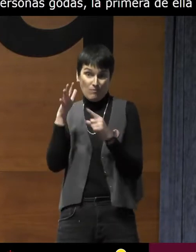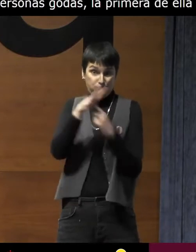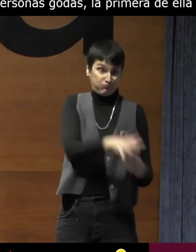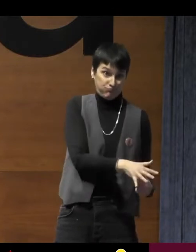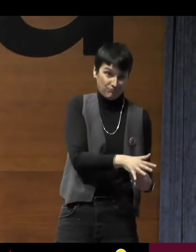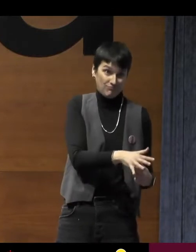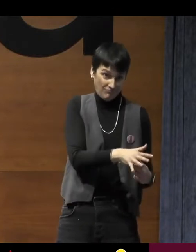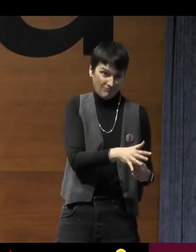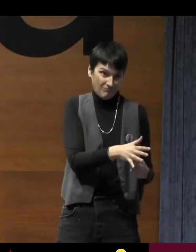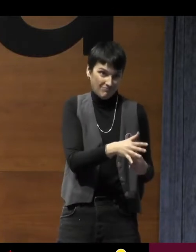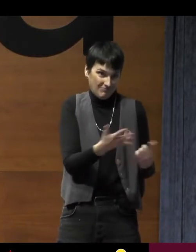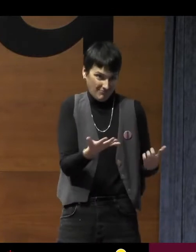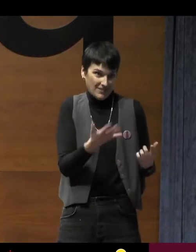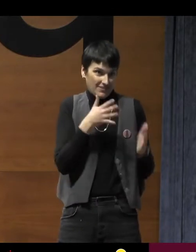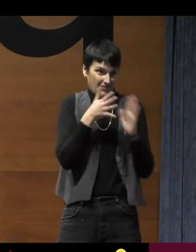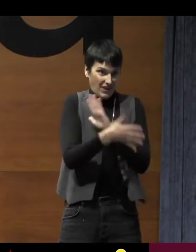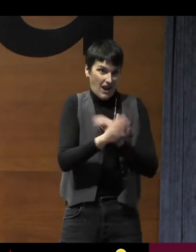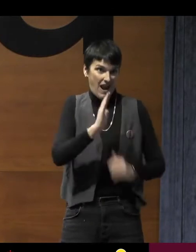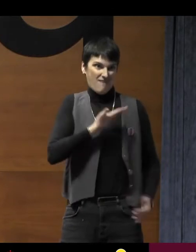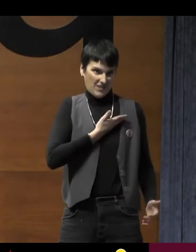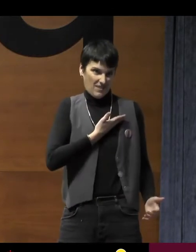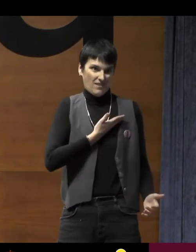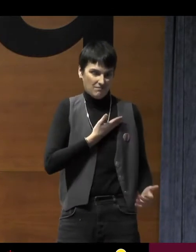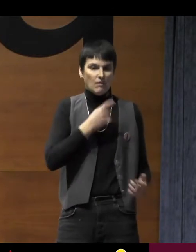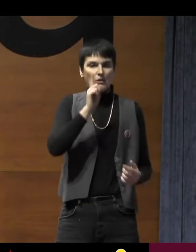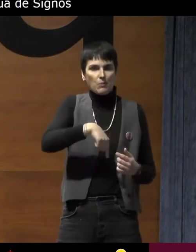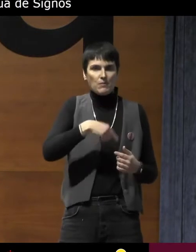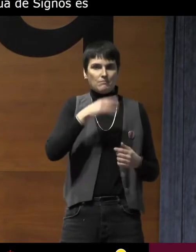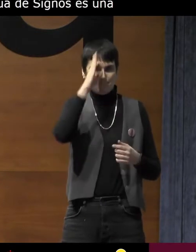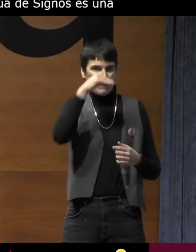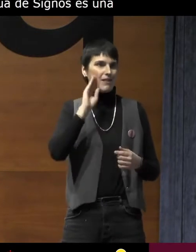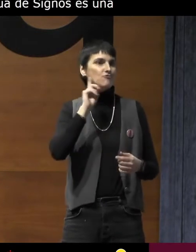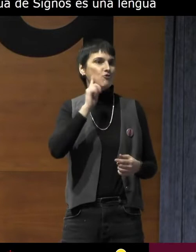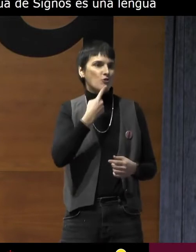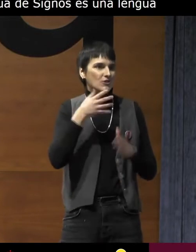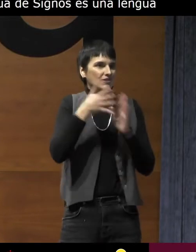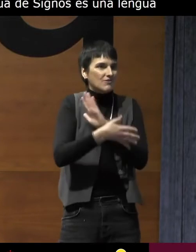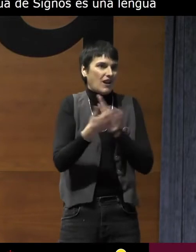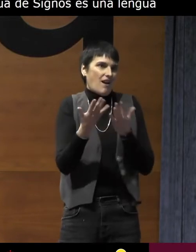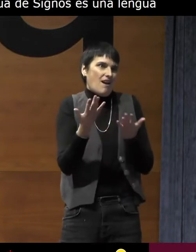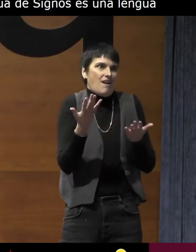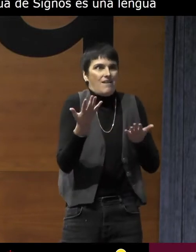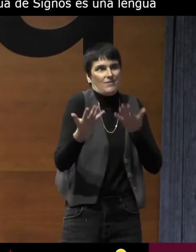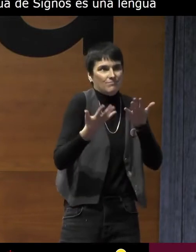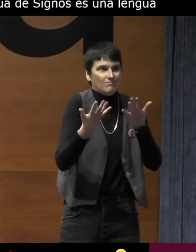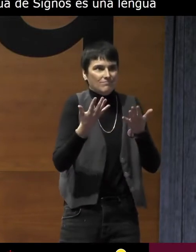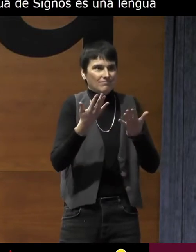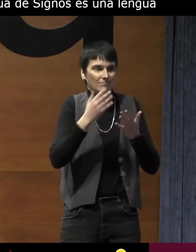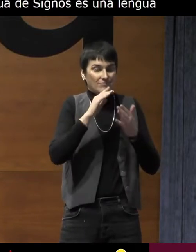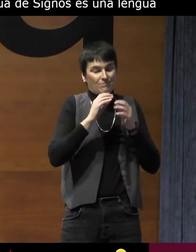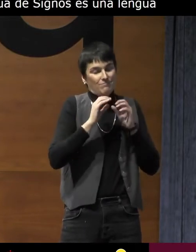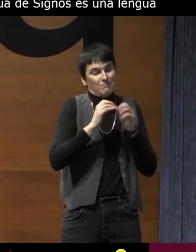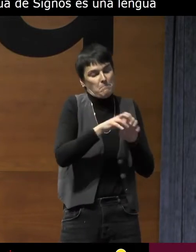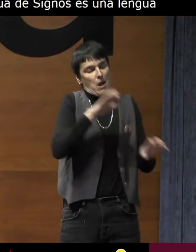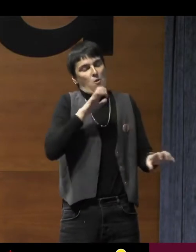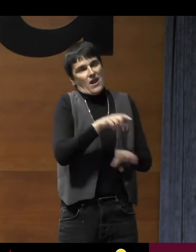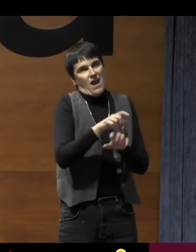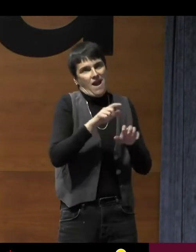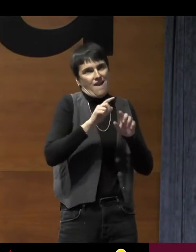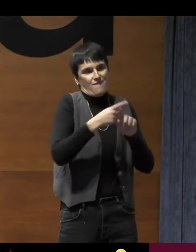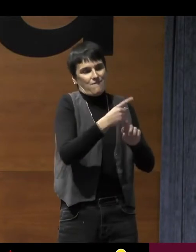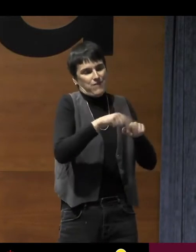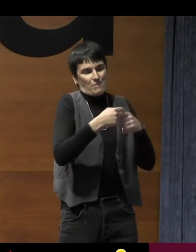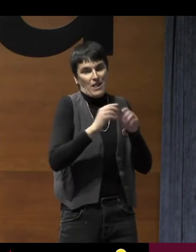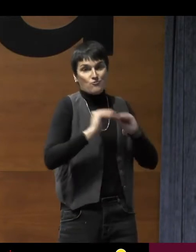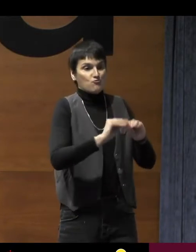Lógicamente, la lengua de signos es una lengua minoritaria y minorizada. Las lenguas orales son las que están más